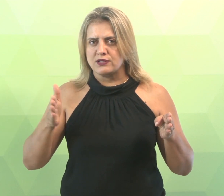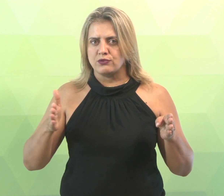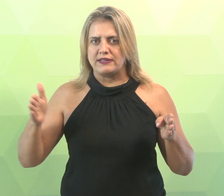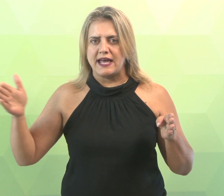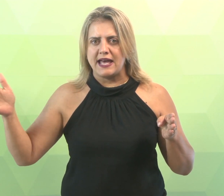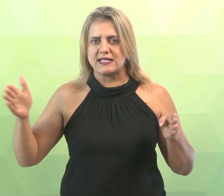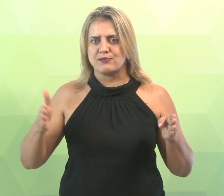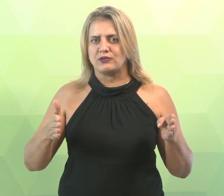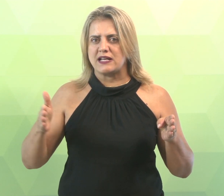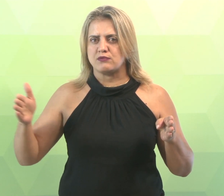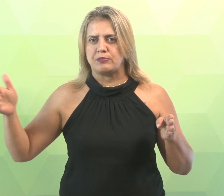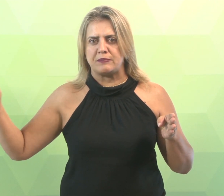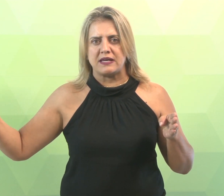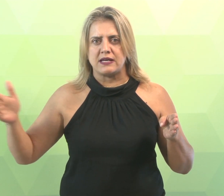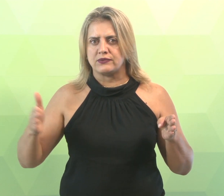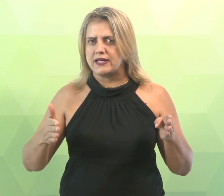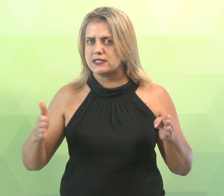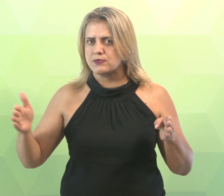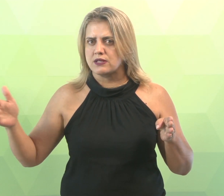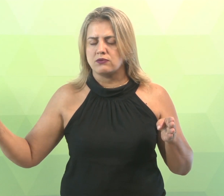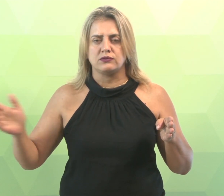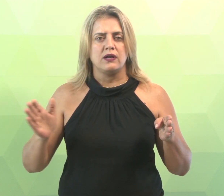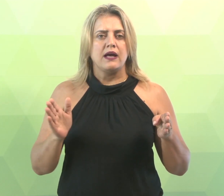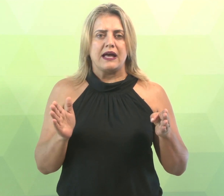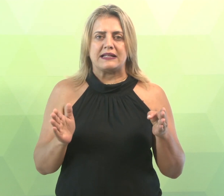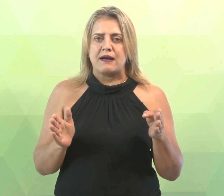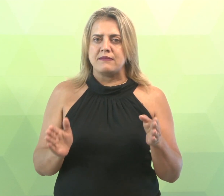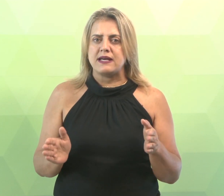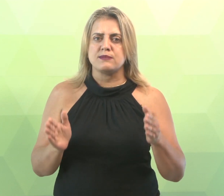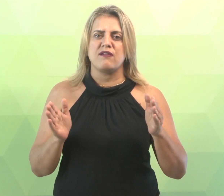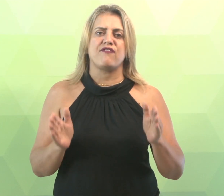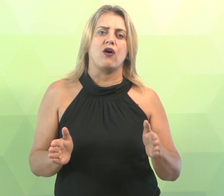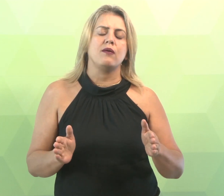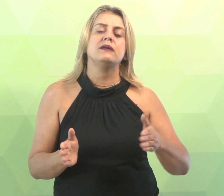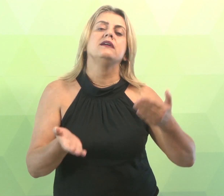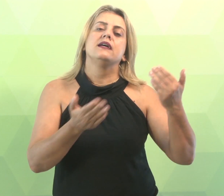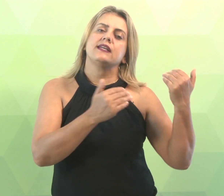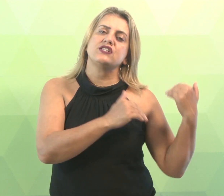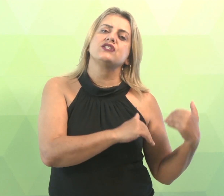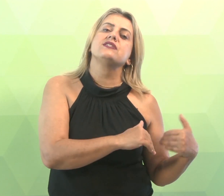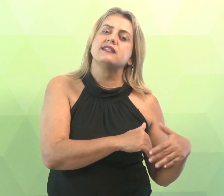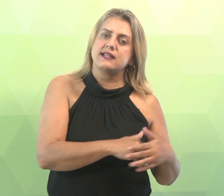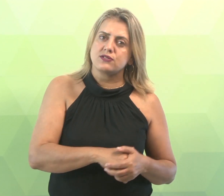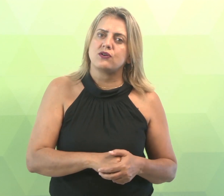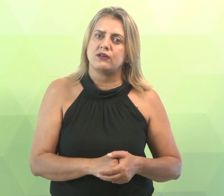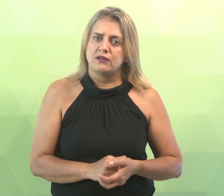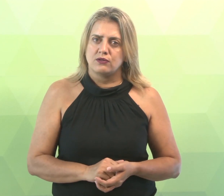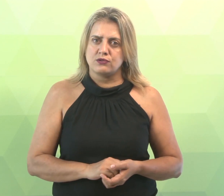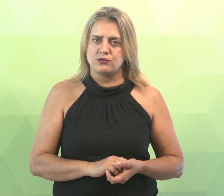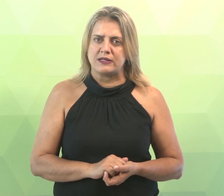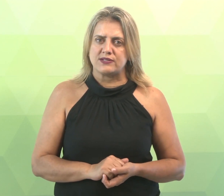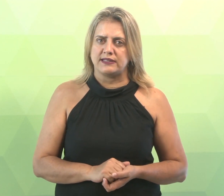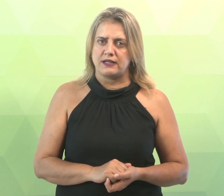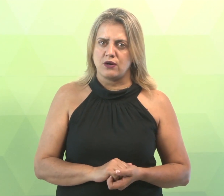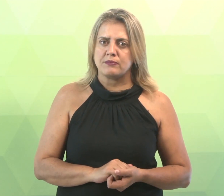o 10º, 11º, 12º, é da mesma forma que a gente sinalizou os números